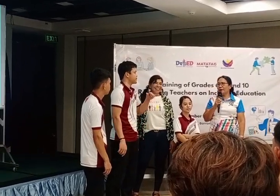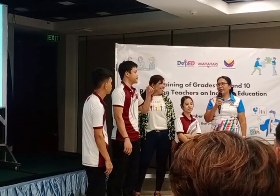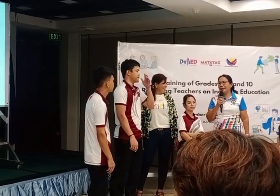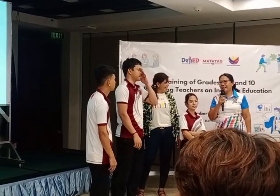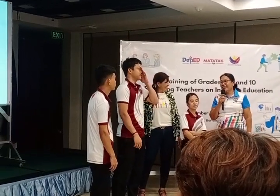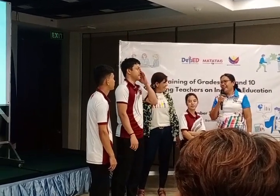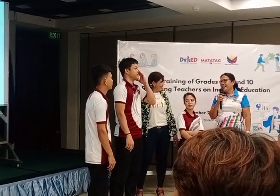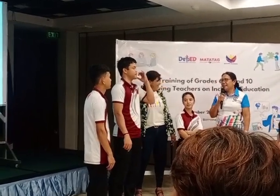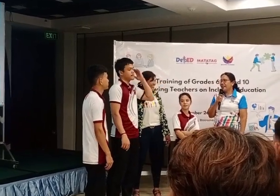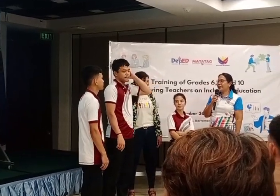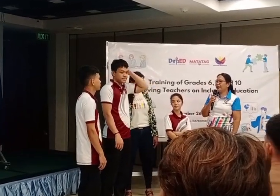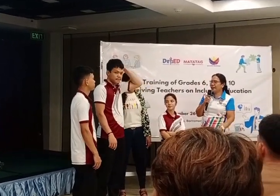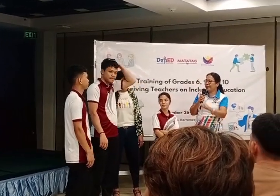Okay. Chapter.